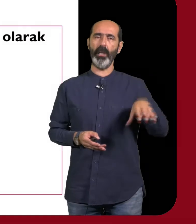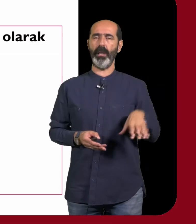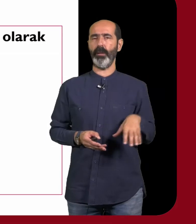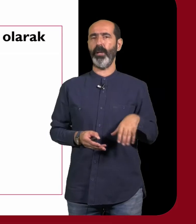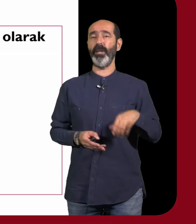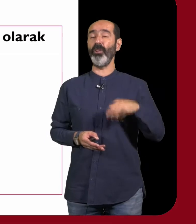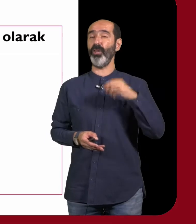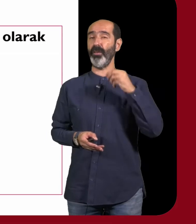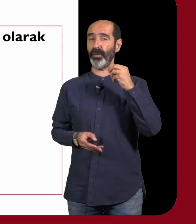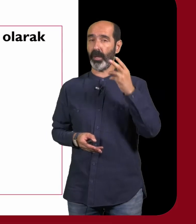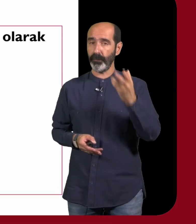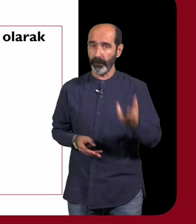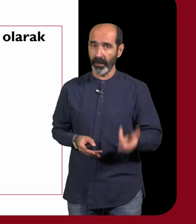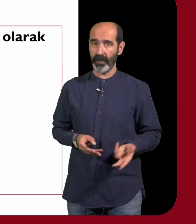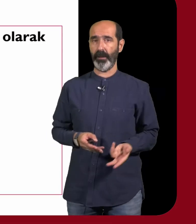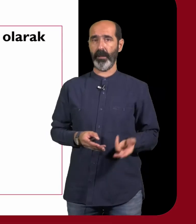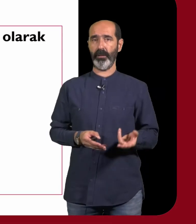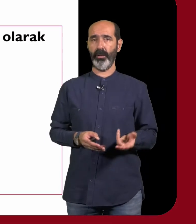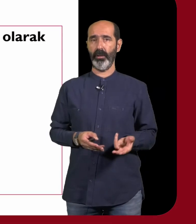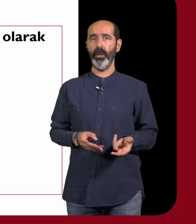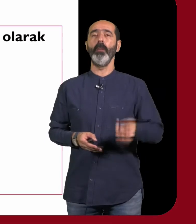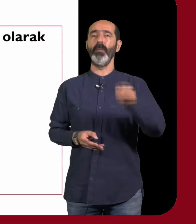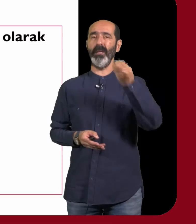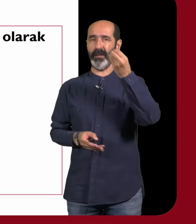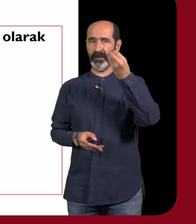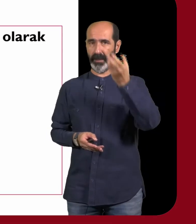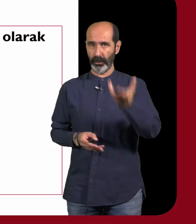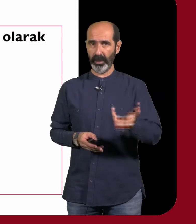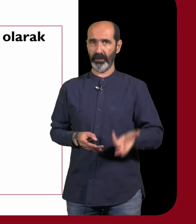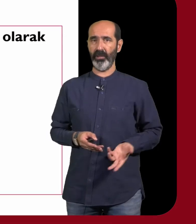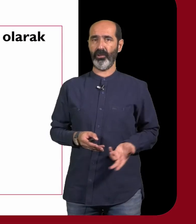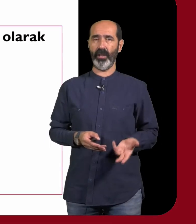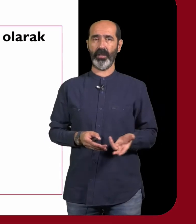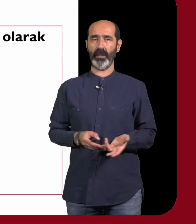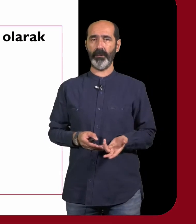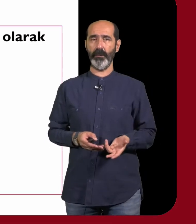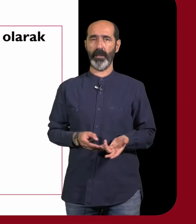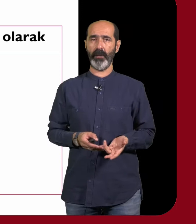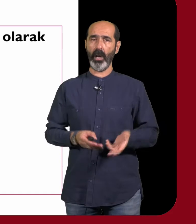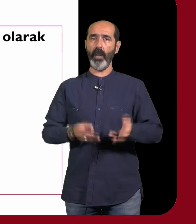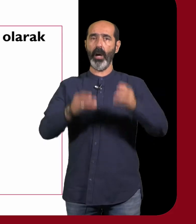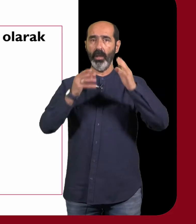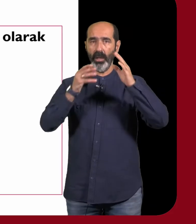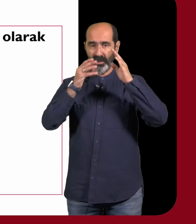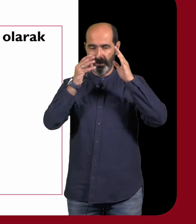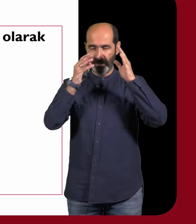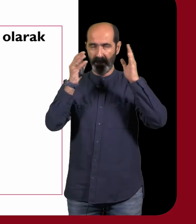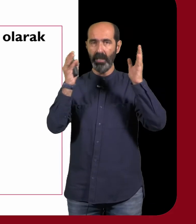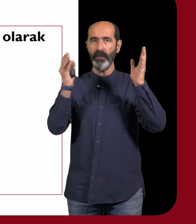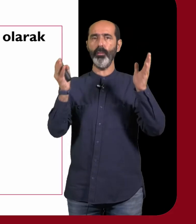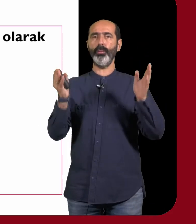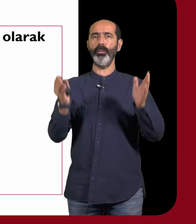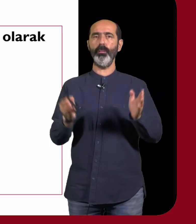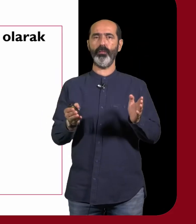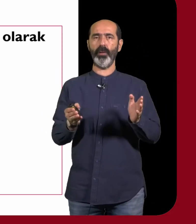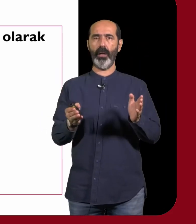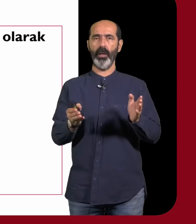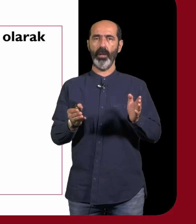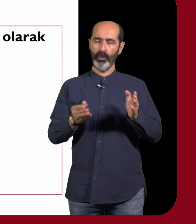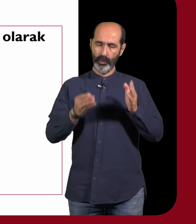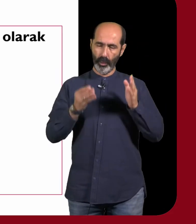bölgelere göre değişen takvimler var Milletler'e göre değişen takvimler var Ama genelde